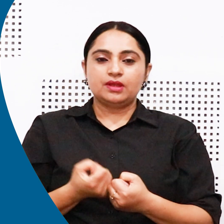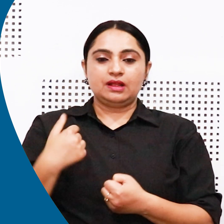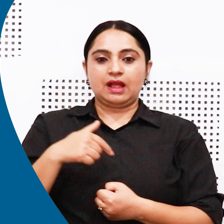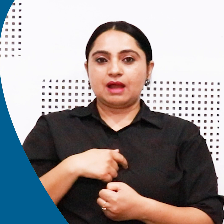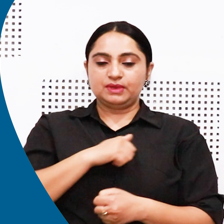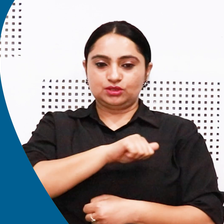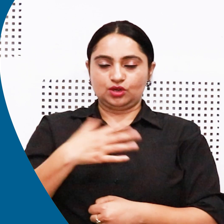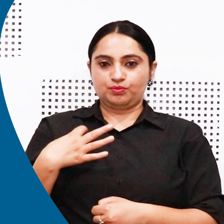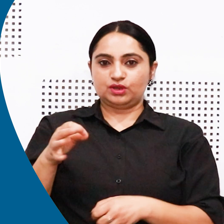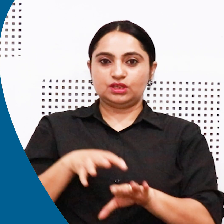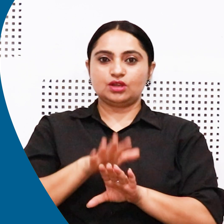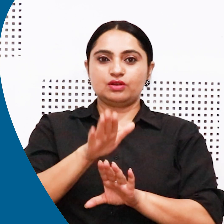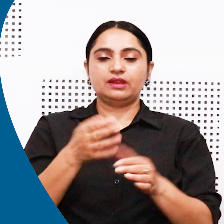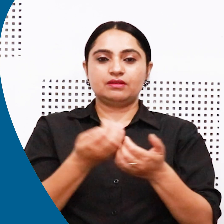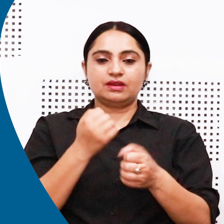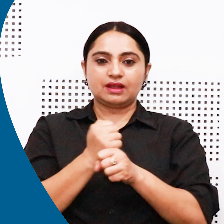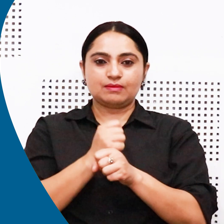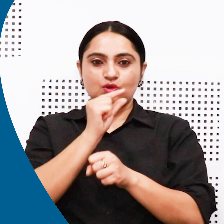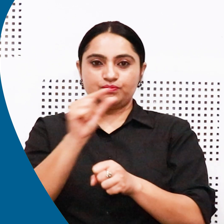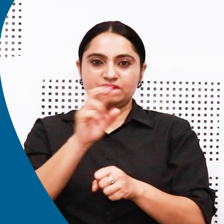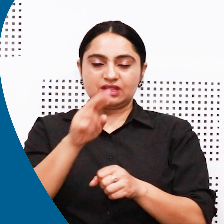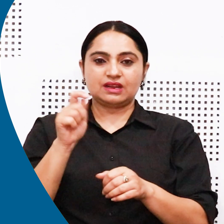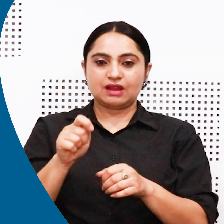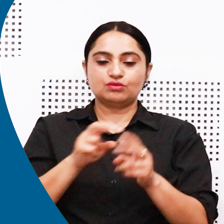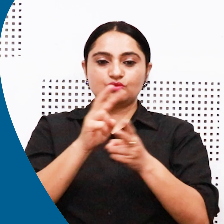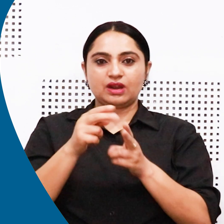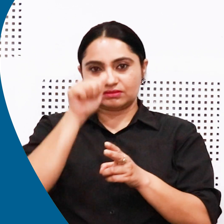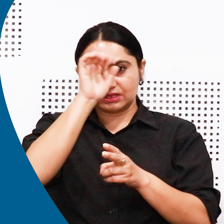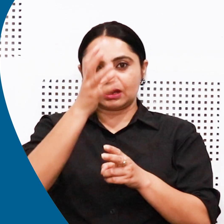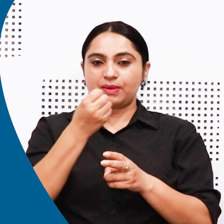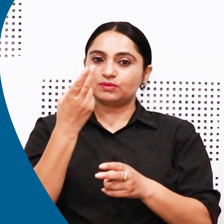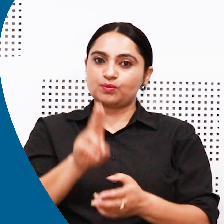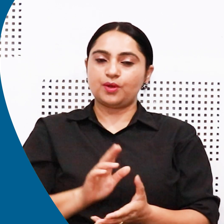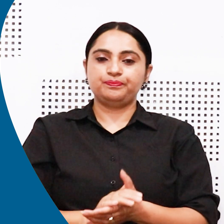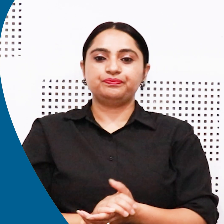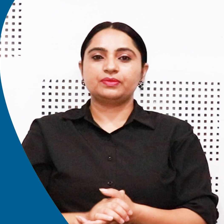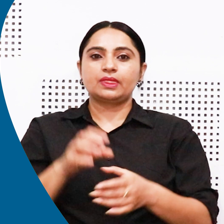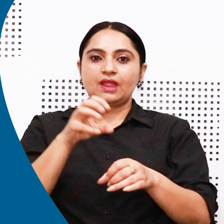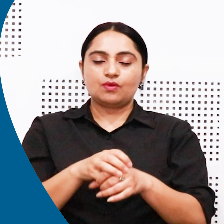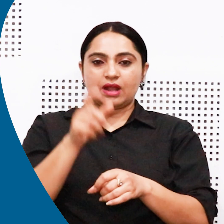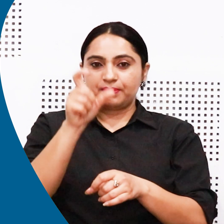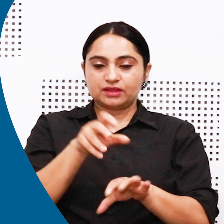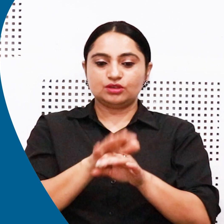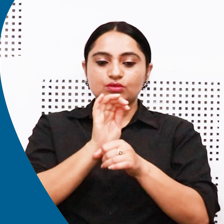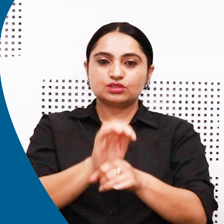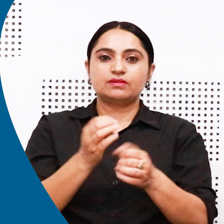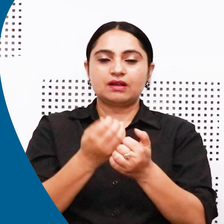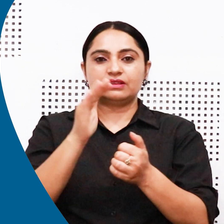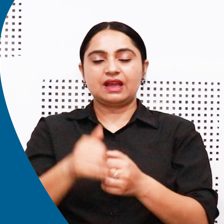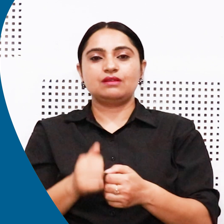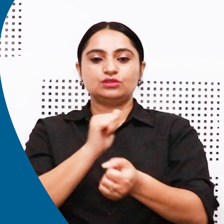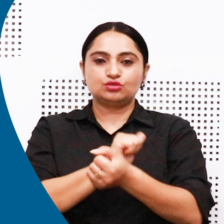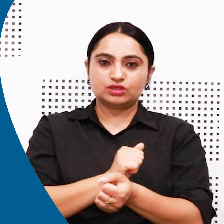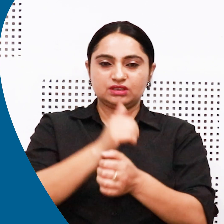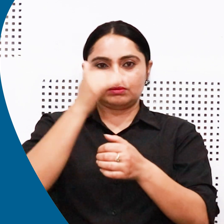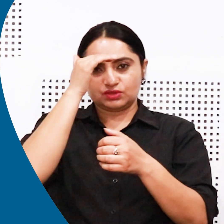हामी जनप्रतिनिधिहरूले गर्ने कामको विषय र कानुनी कुराको जानकारी प्राप्त भयो। वार्डवासीको सेवा गर्दा आइपर्ने जोखिम